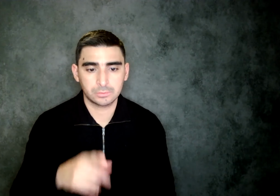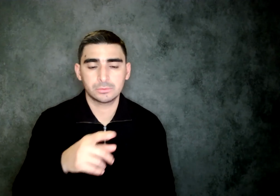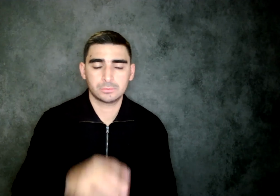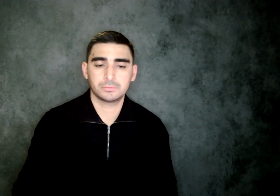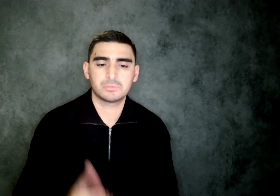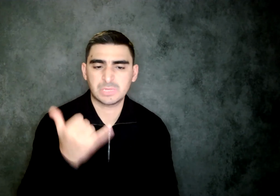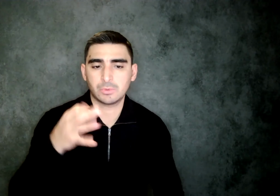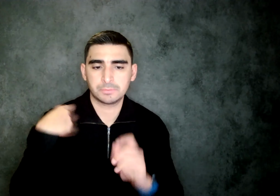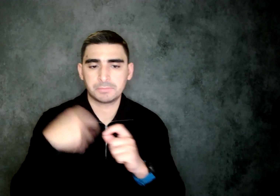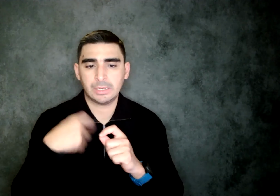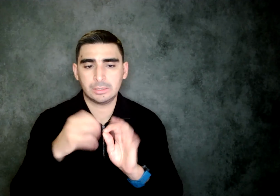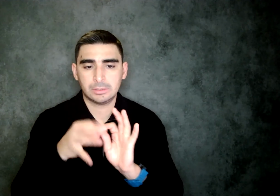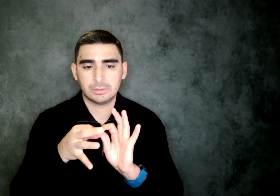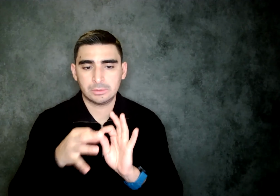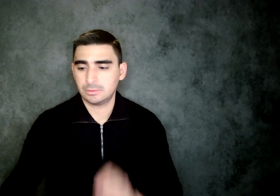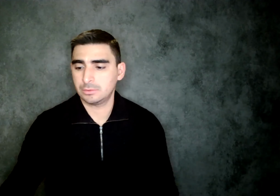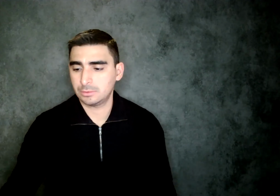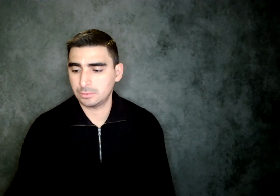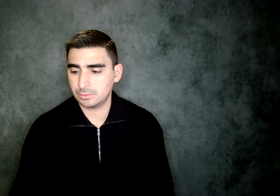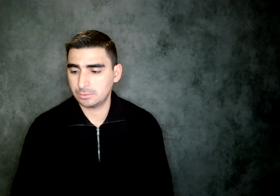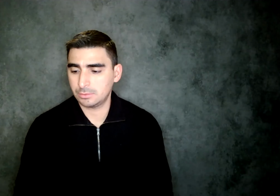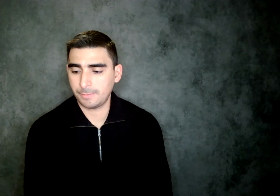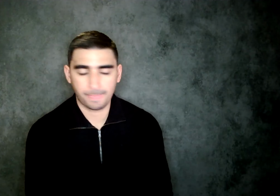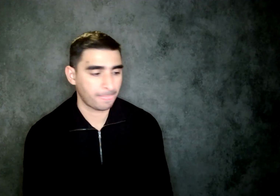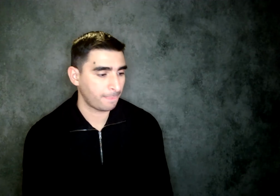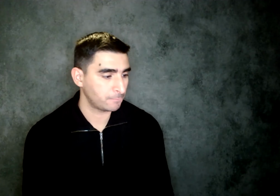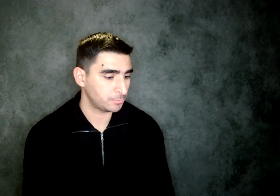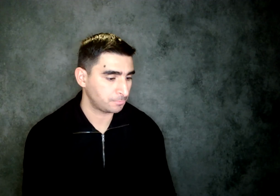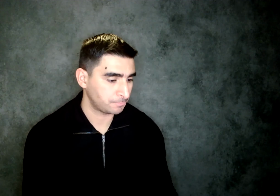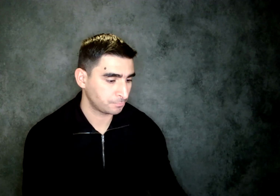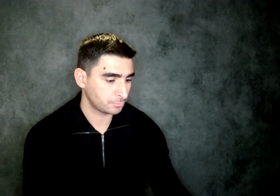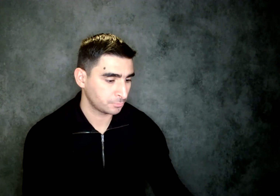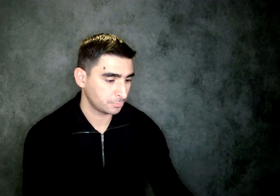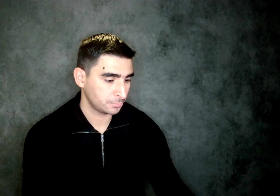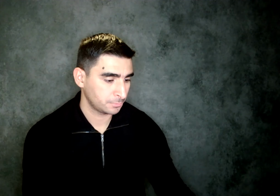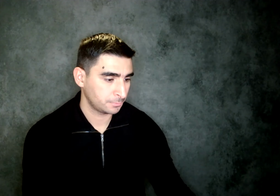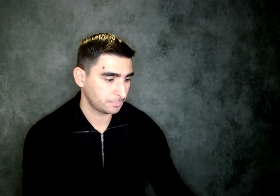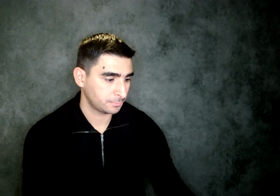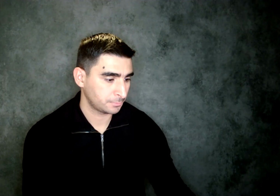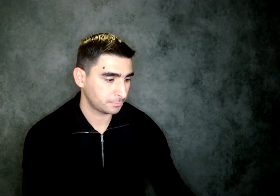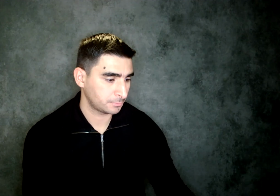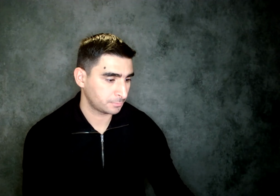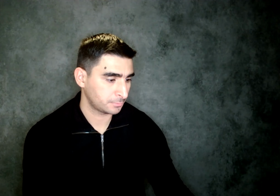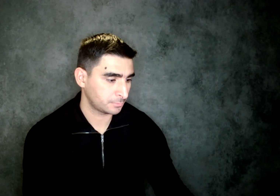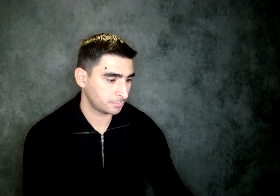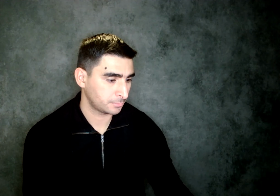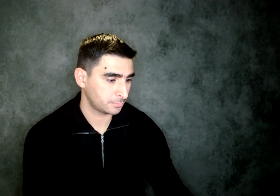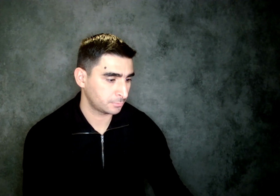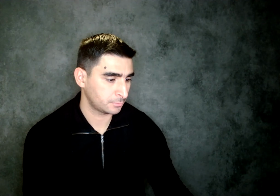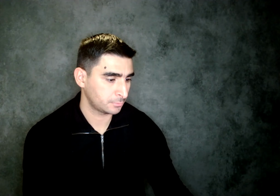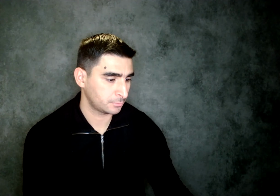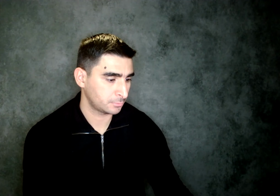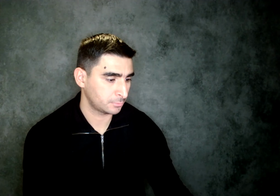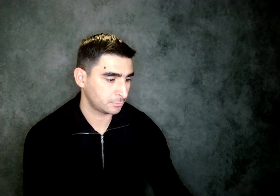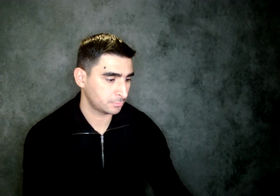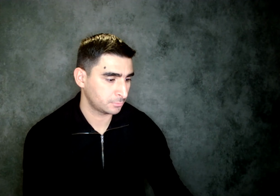que respondió ella a eso es que, bueno, el lenguaje de esto es un poquito difícil, porque sí hay unidades de crisis